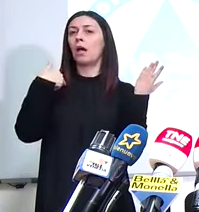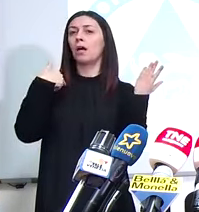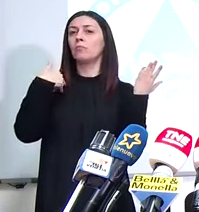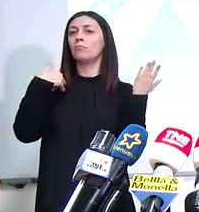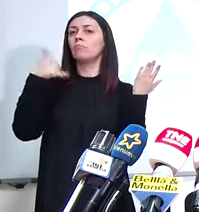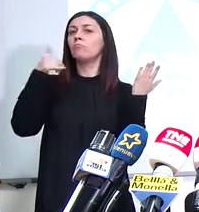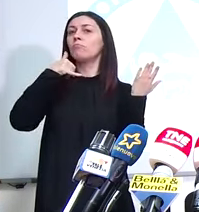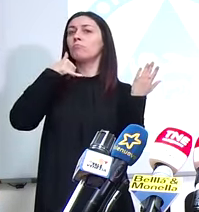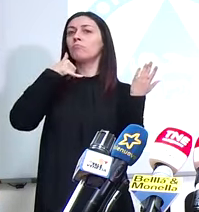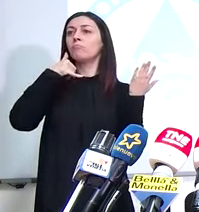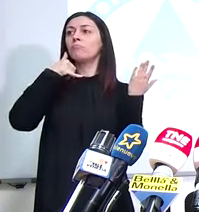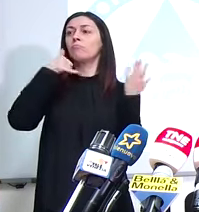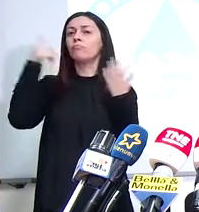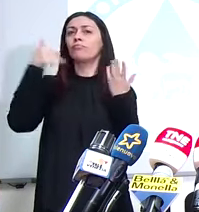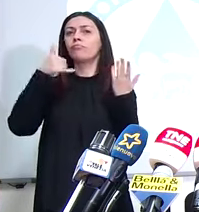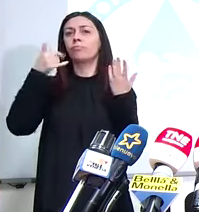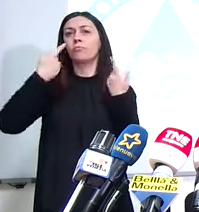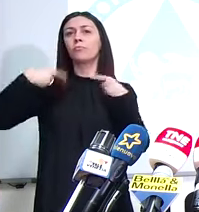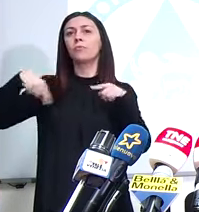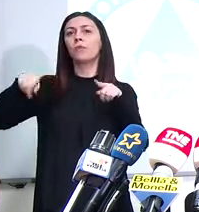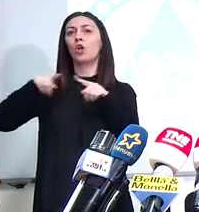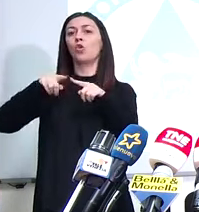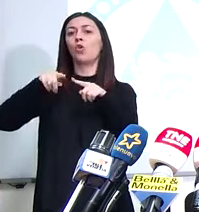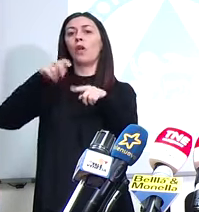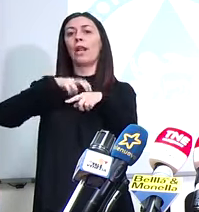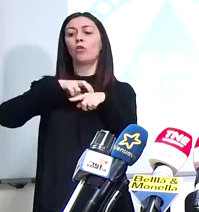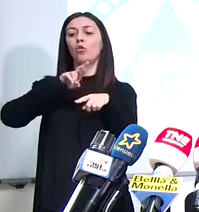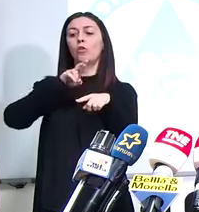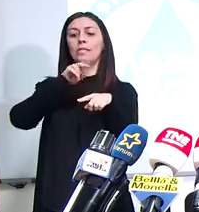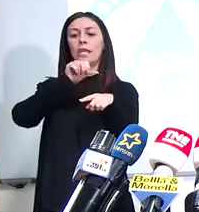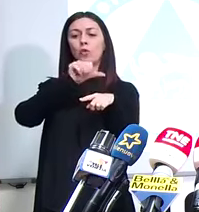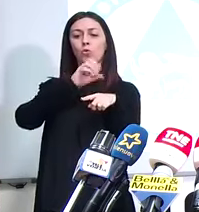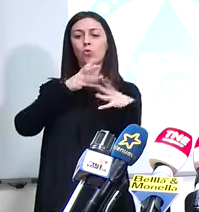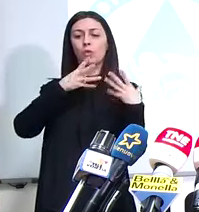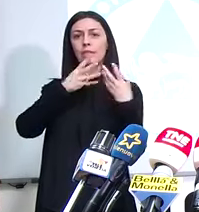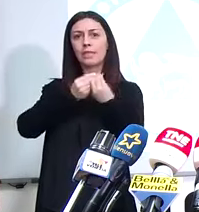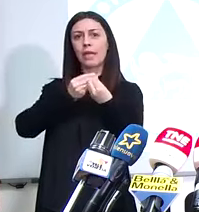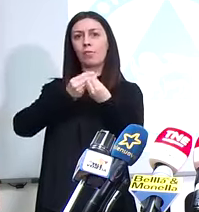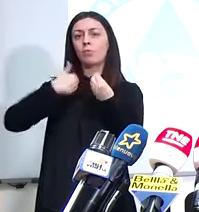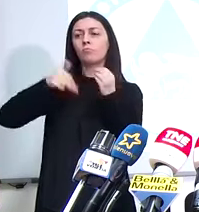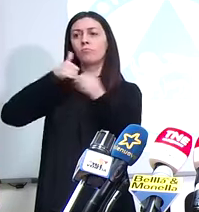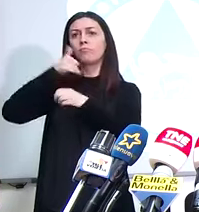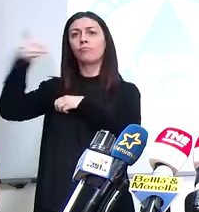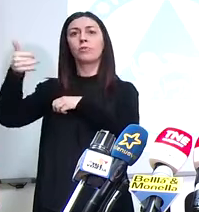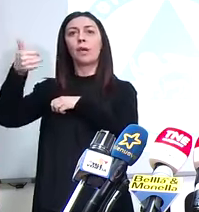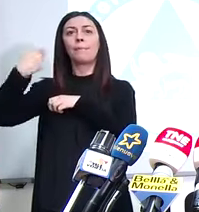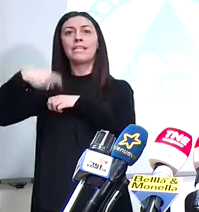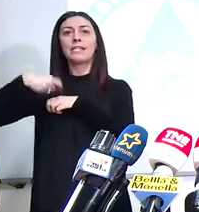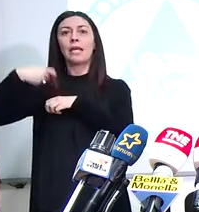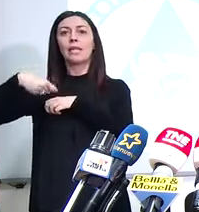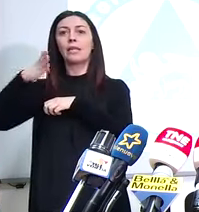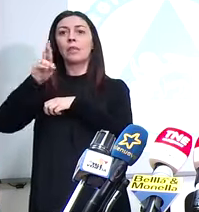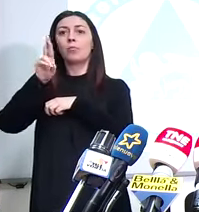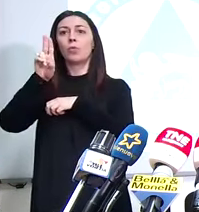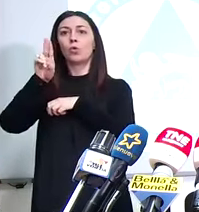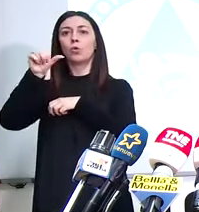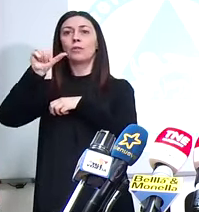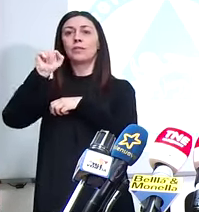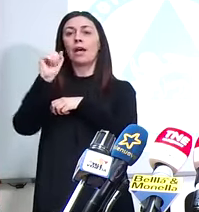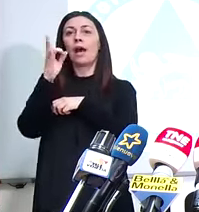era una riunione la dottoressa russo abbiamo sentito il il presidente brusaferro gli ssd su